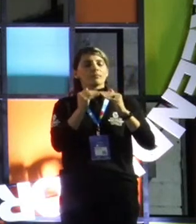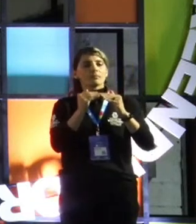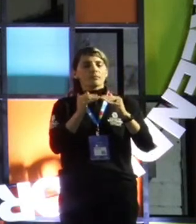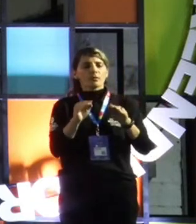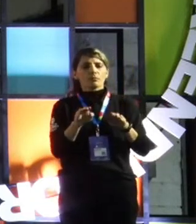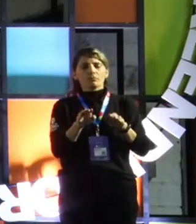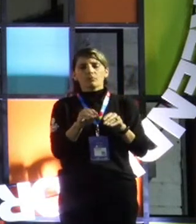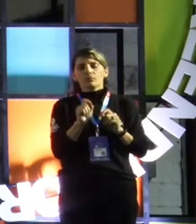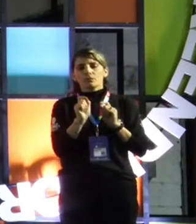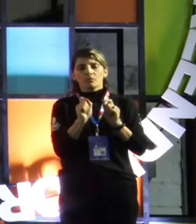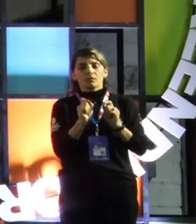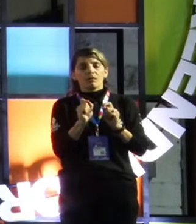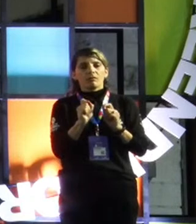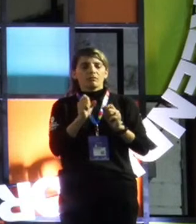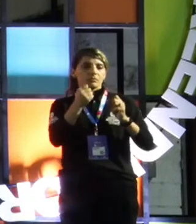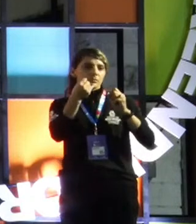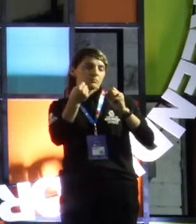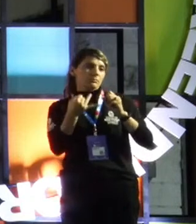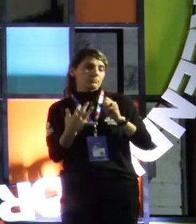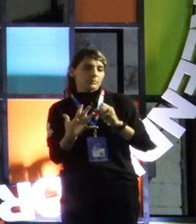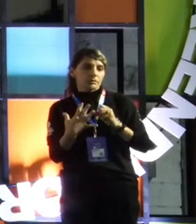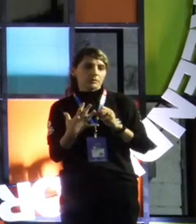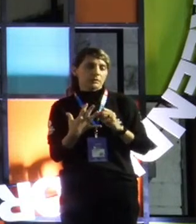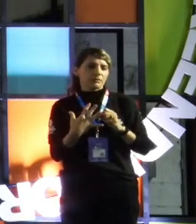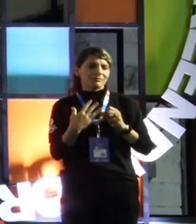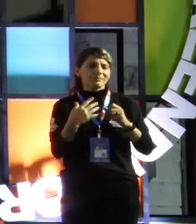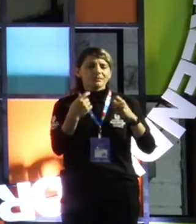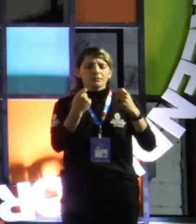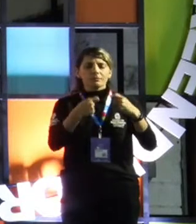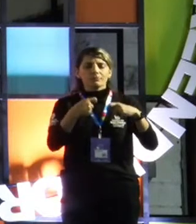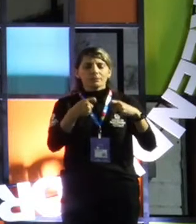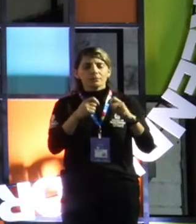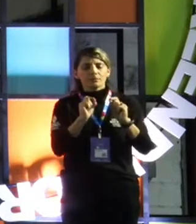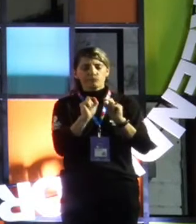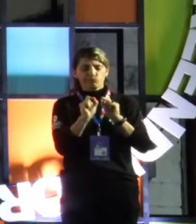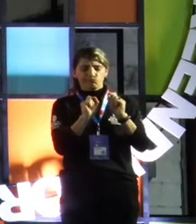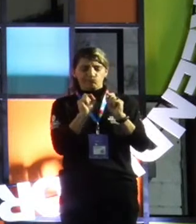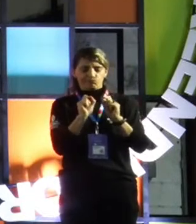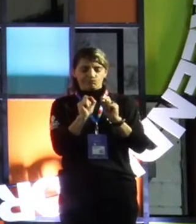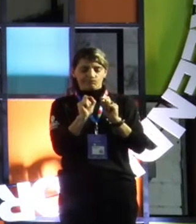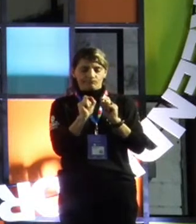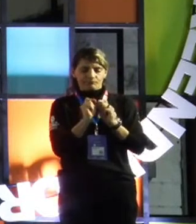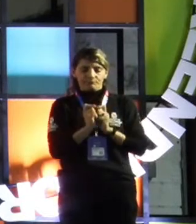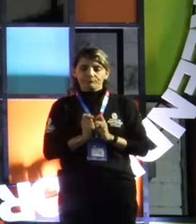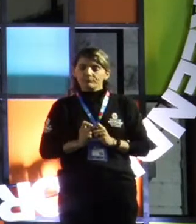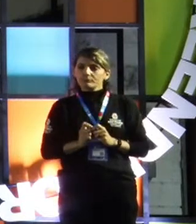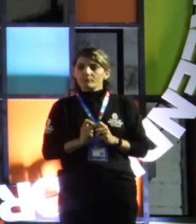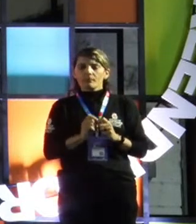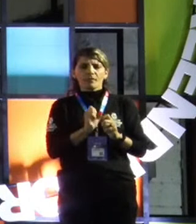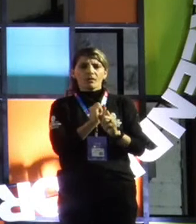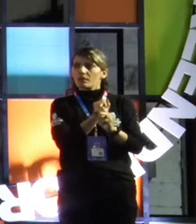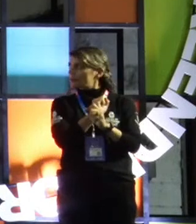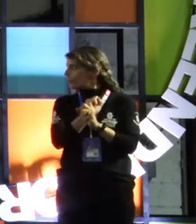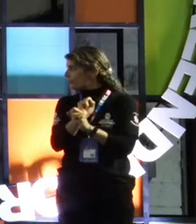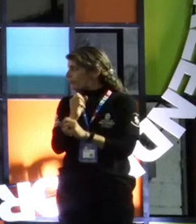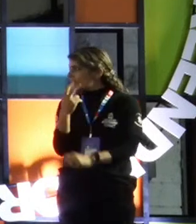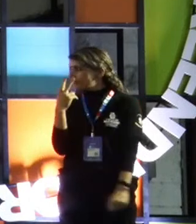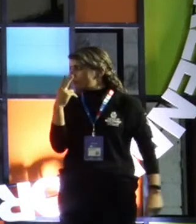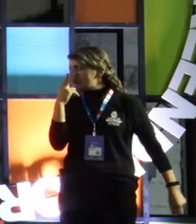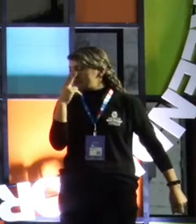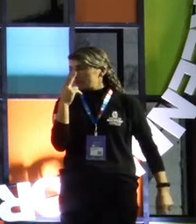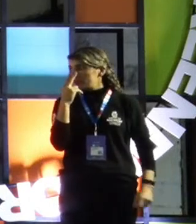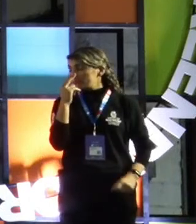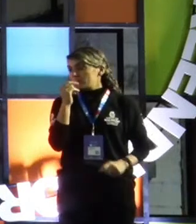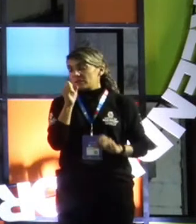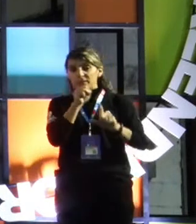engajamento. A gente precisa quebrar esse paradigma, né? Voltando um pouquinho, quebrar o paradigma de achar que influenciador